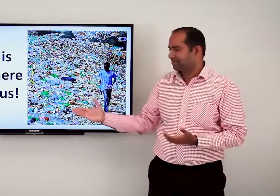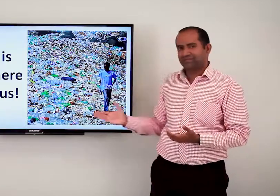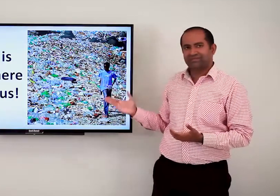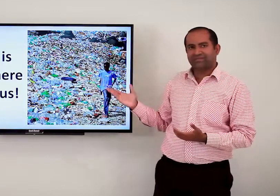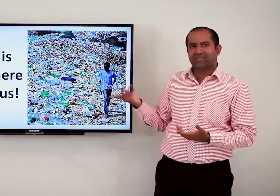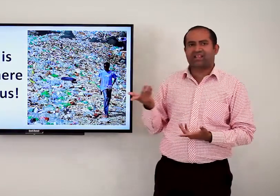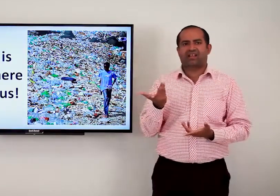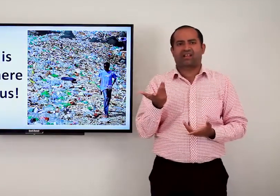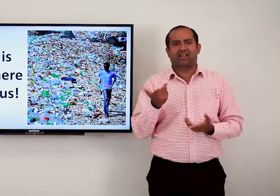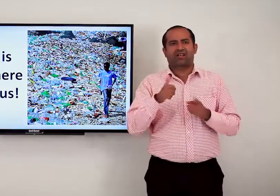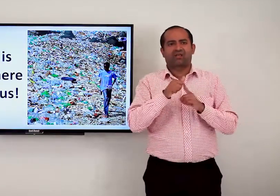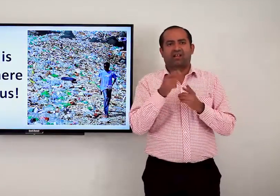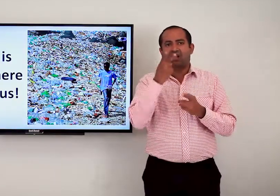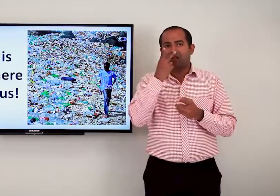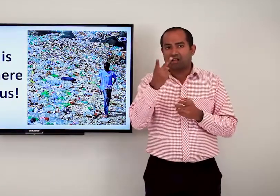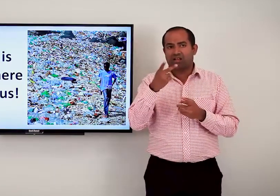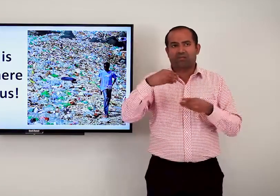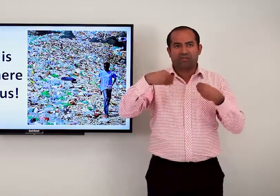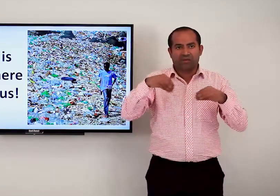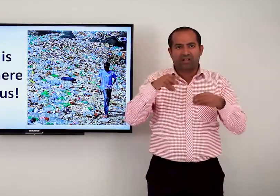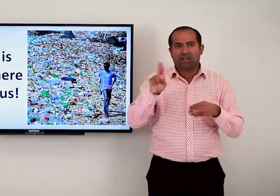हमारे इर्द गिर्द हर जगह प्लास्टिक मौजूद होता है।